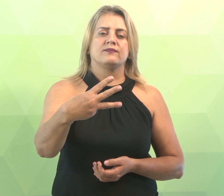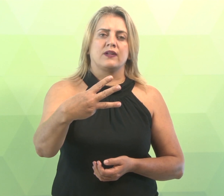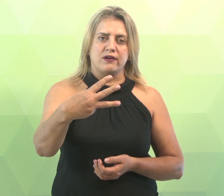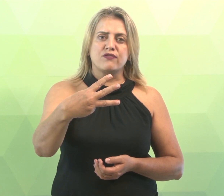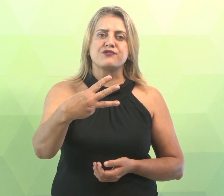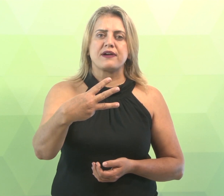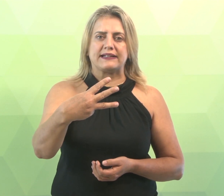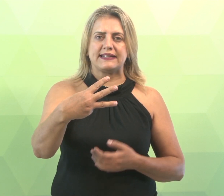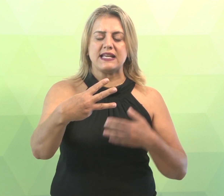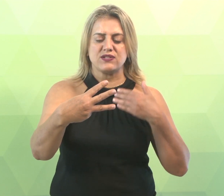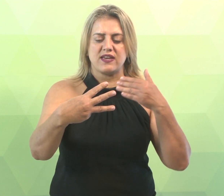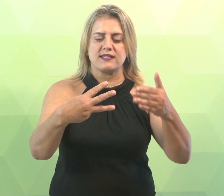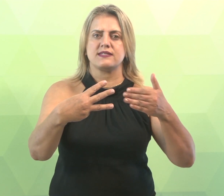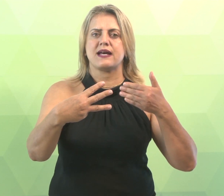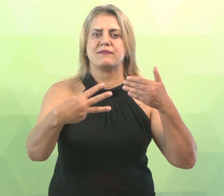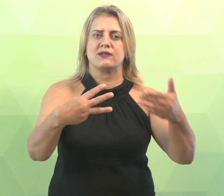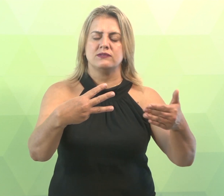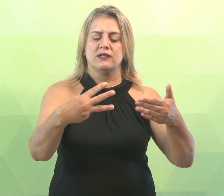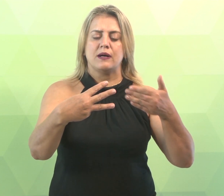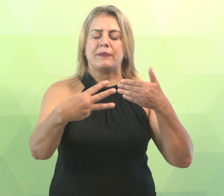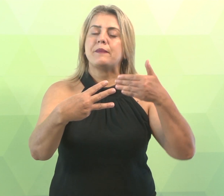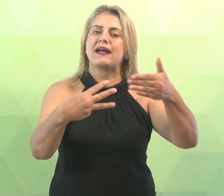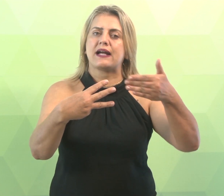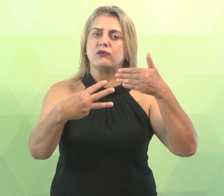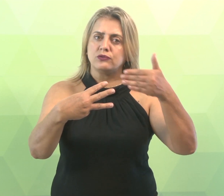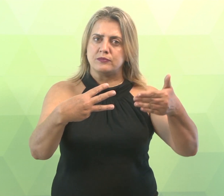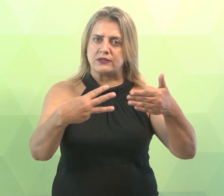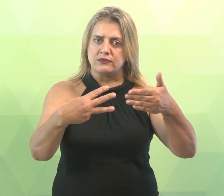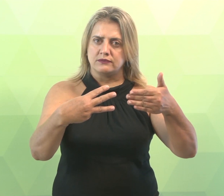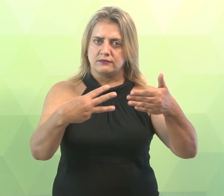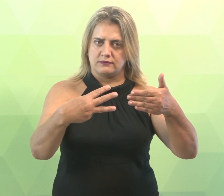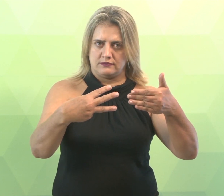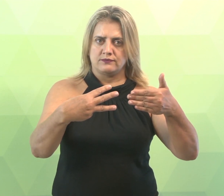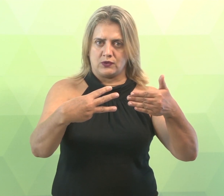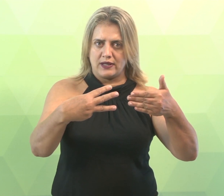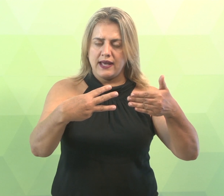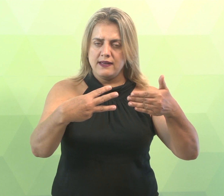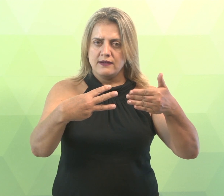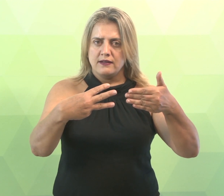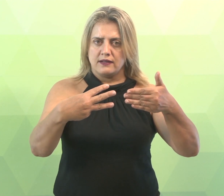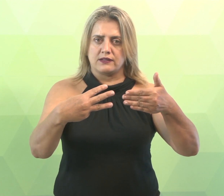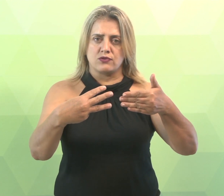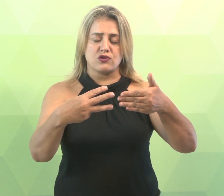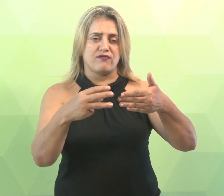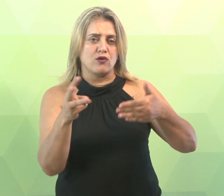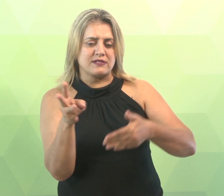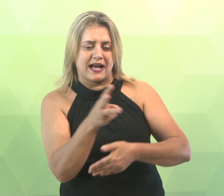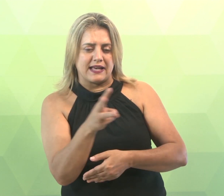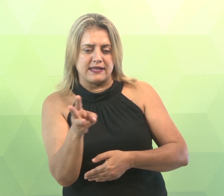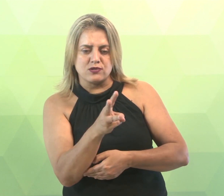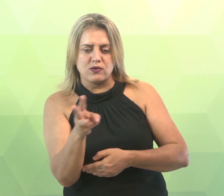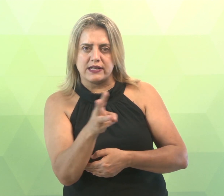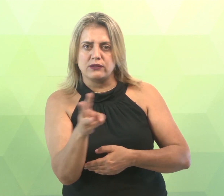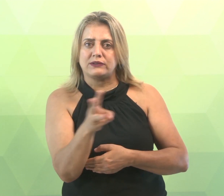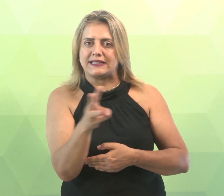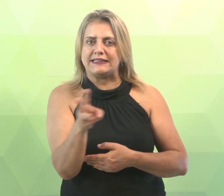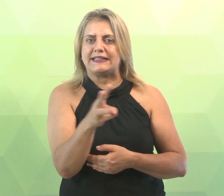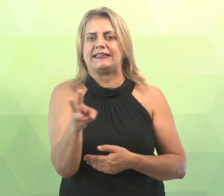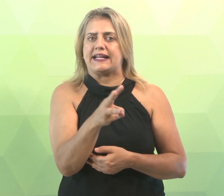eu vou jogar 3 vezes a mão para marcar o número, ok? Então, eu só vou usar isso aqui no